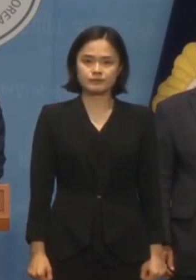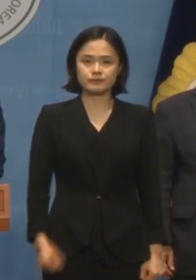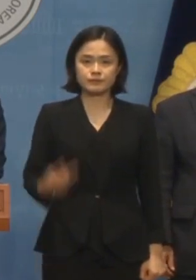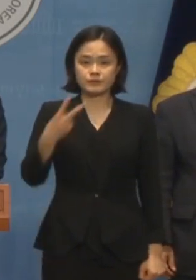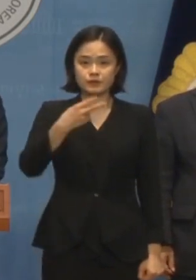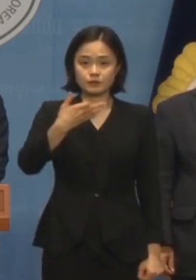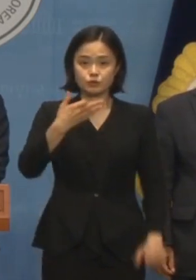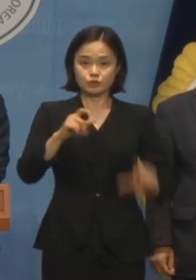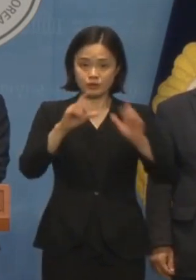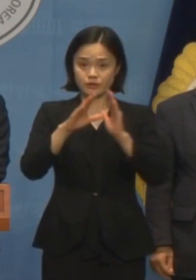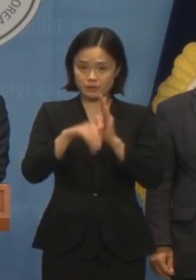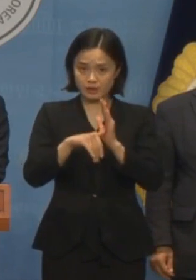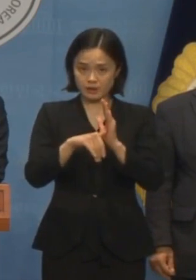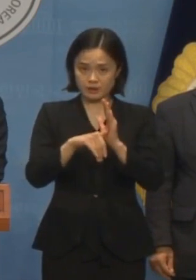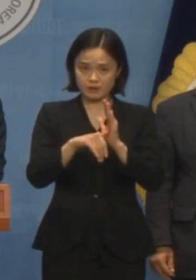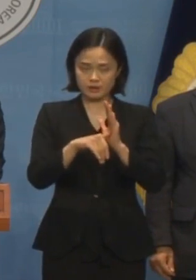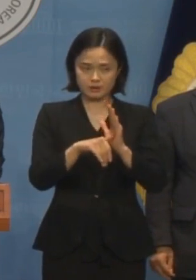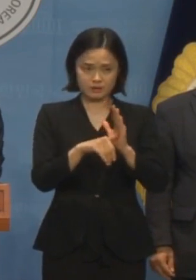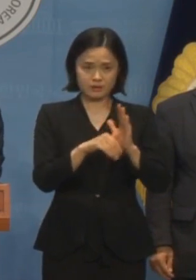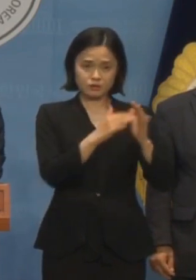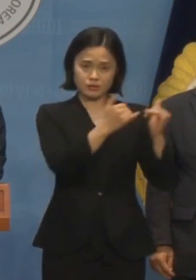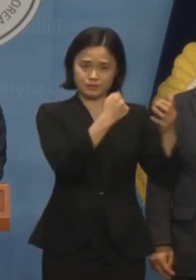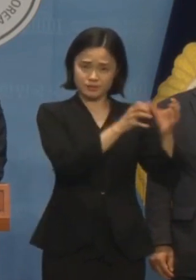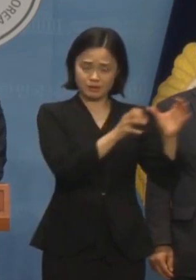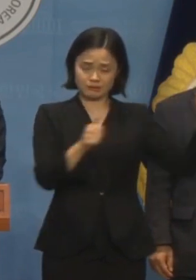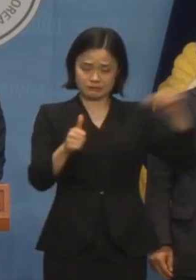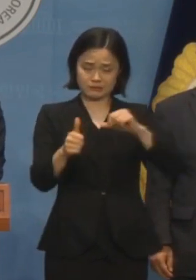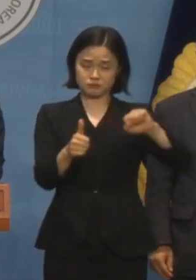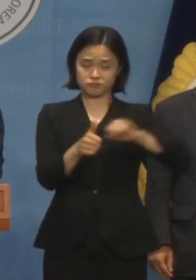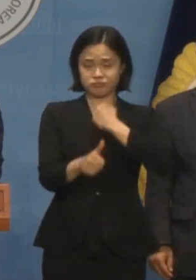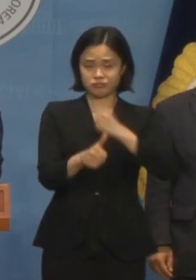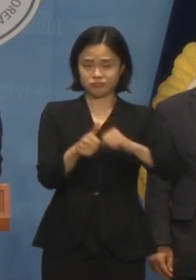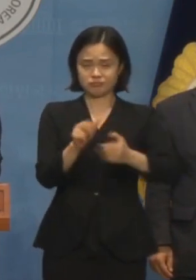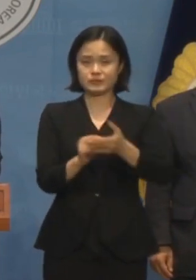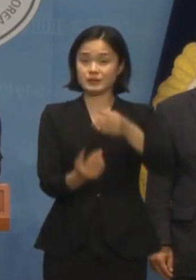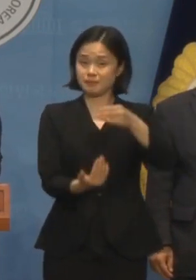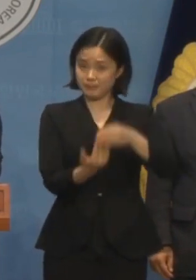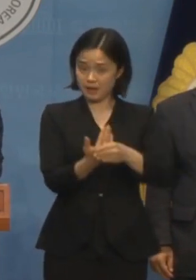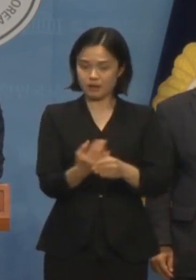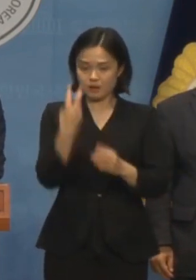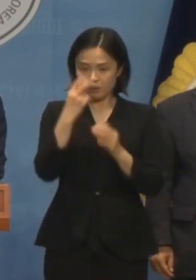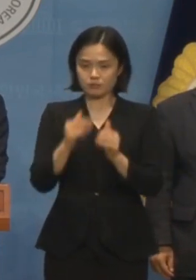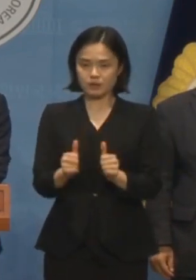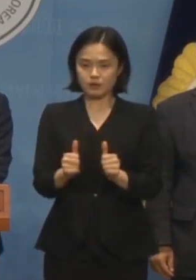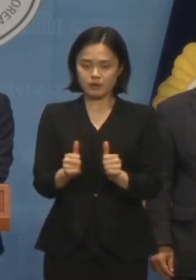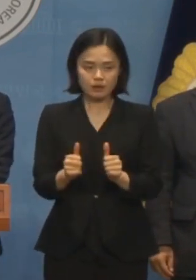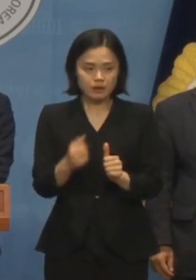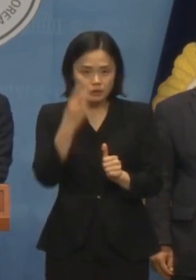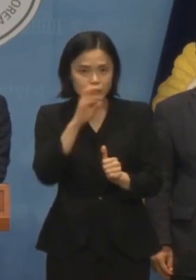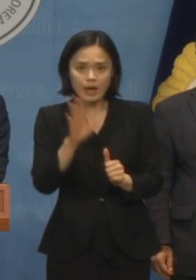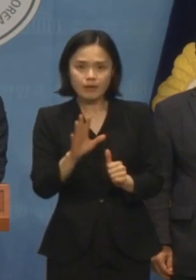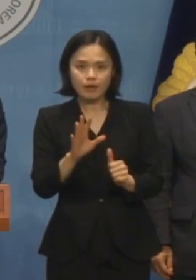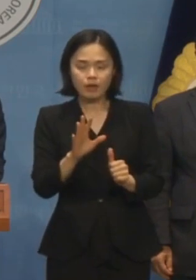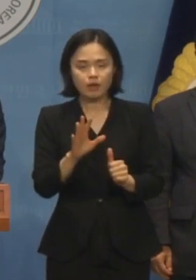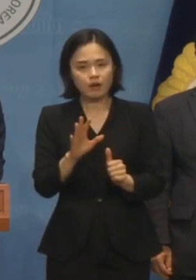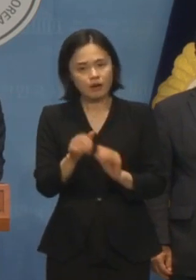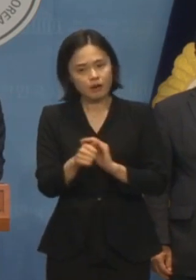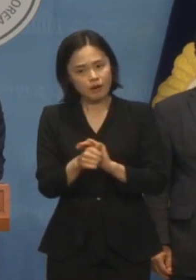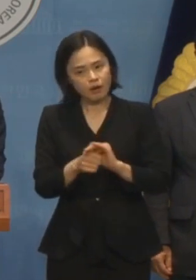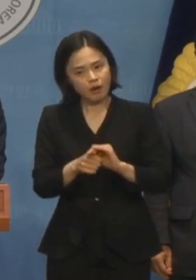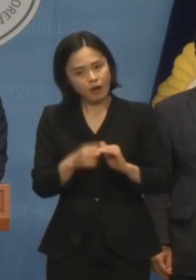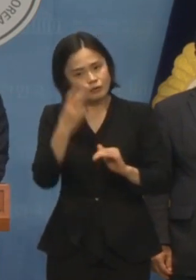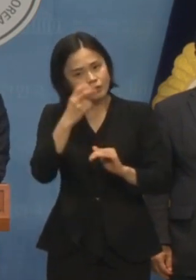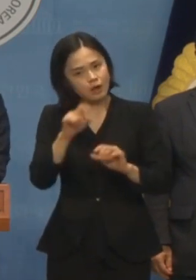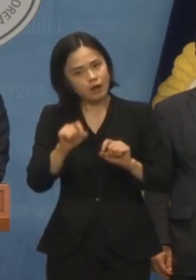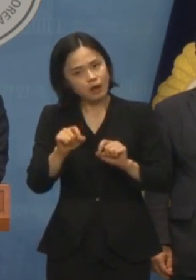(2019년) 발생한 집단폭력 사건에 대한 검찰의 소극적 수사가 마치 면죄부처럼 여겨져 국민의힘